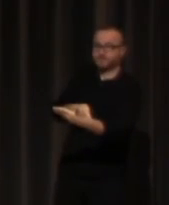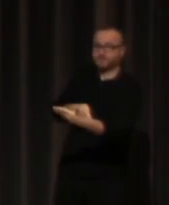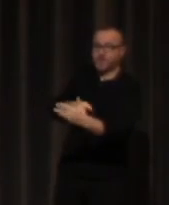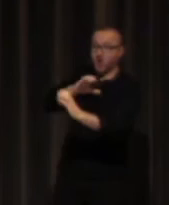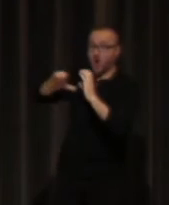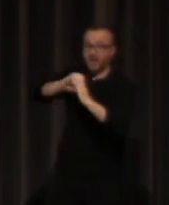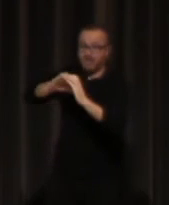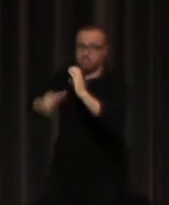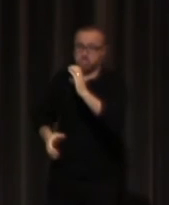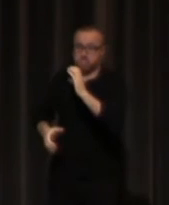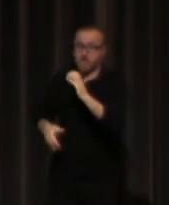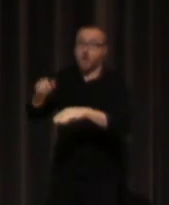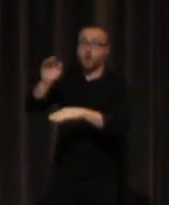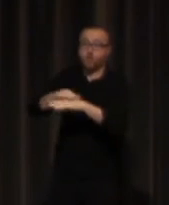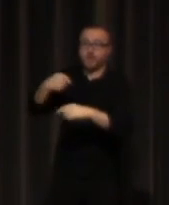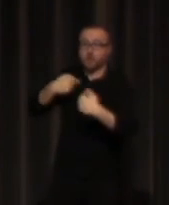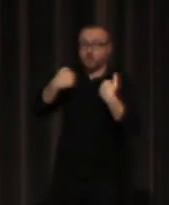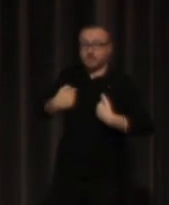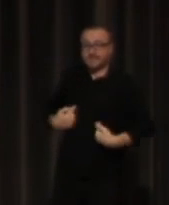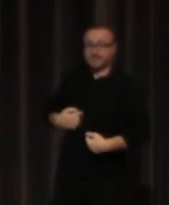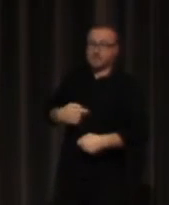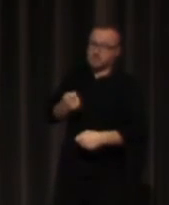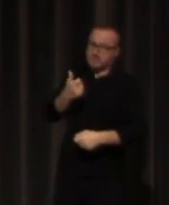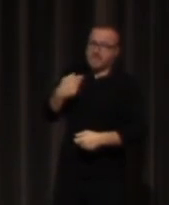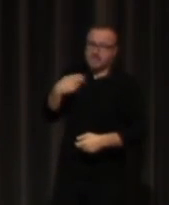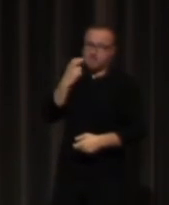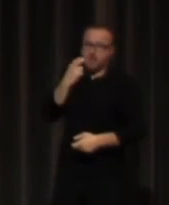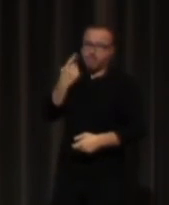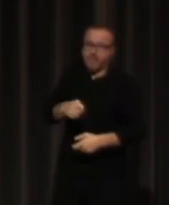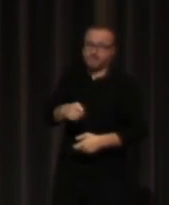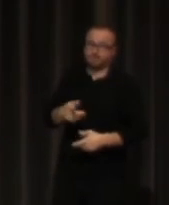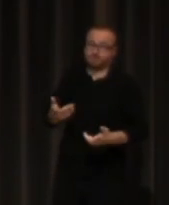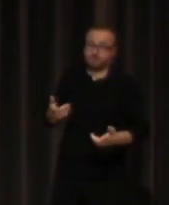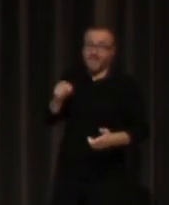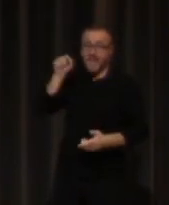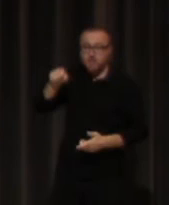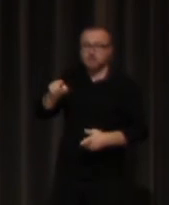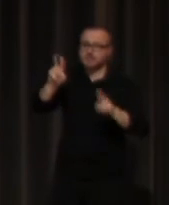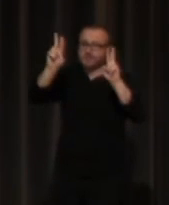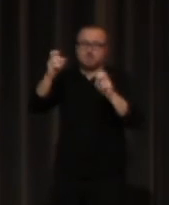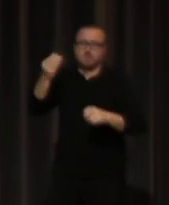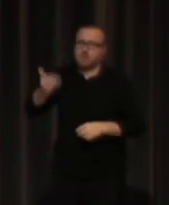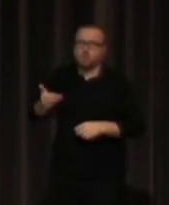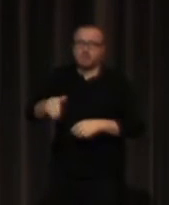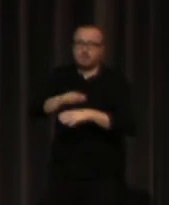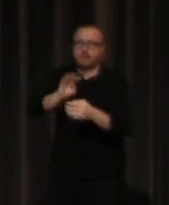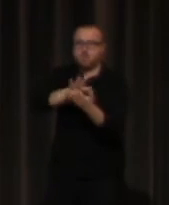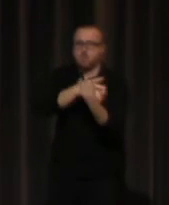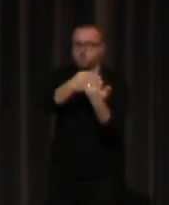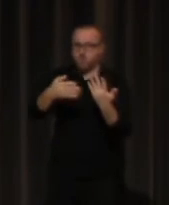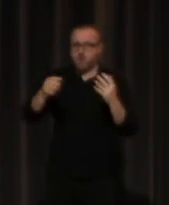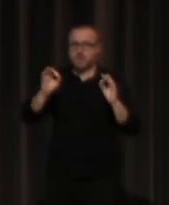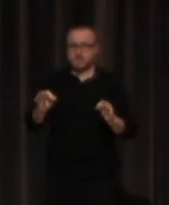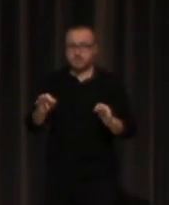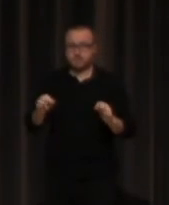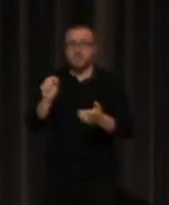pensaven. És a dir, que aquesta seria la primera instància de la poesia, que seria des d'on parla allò